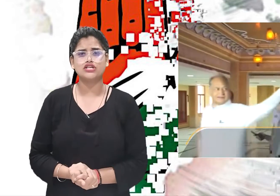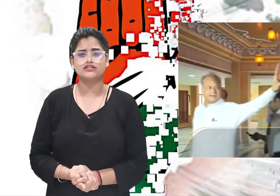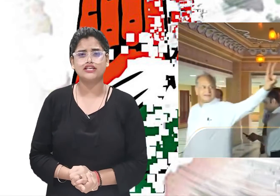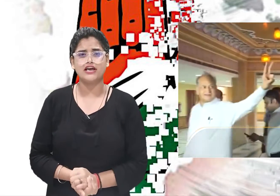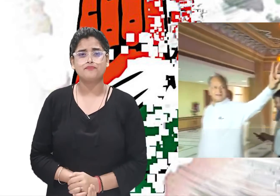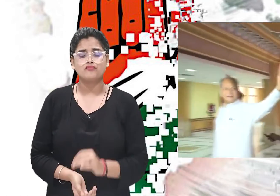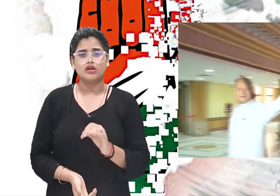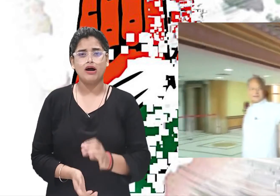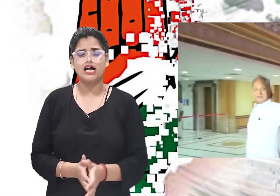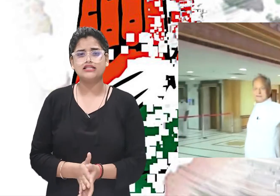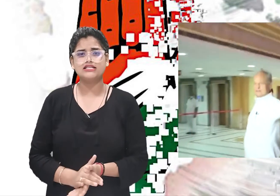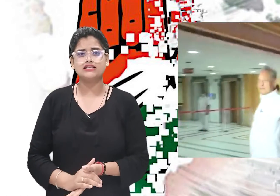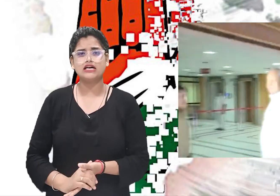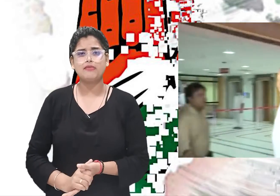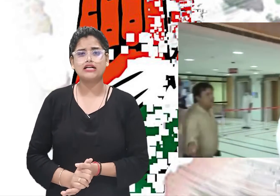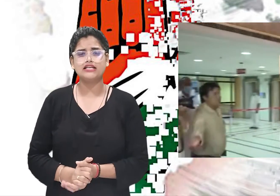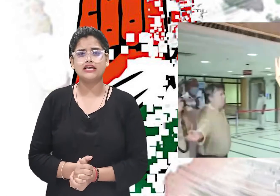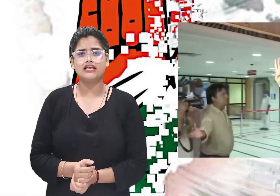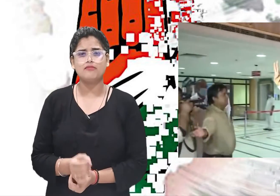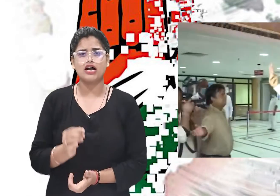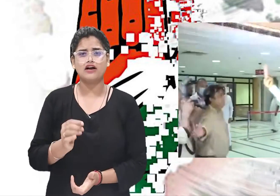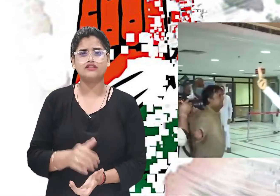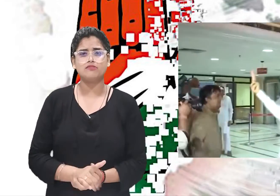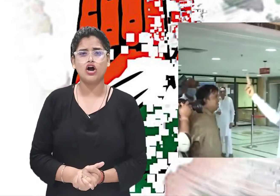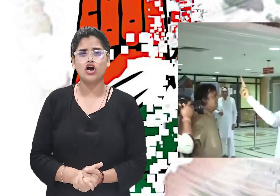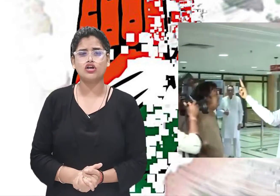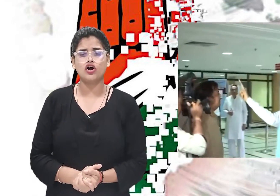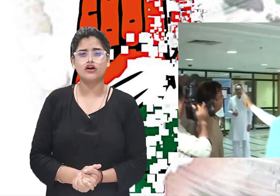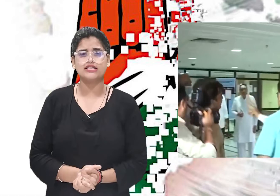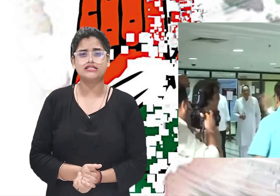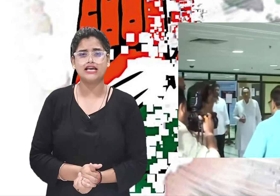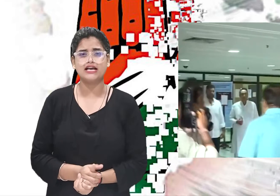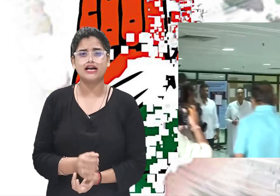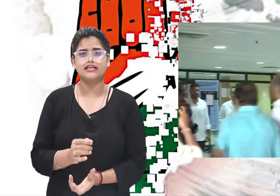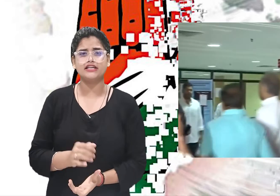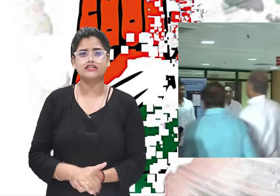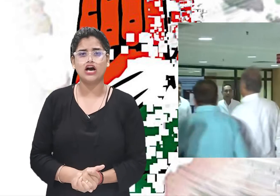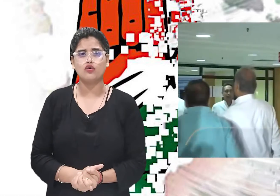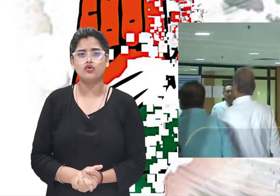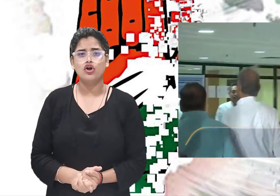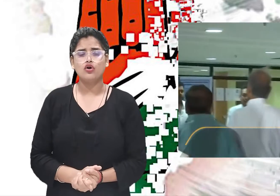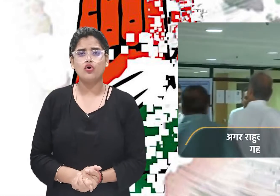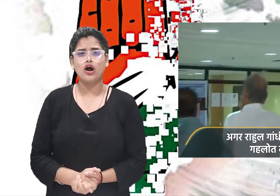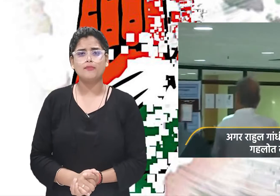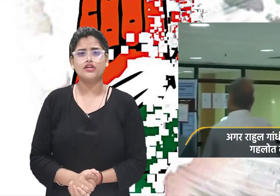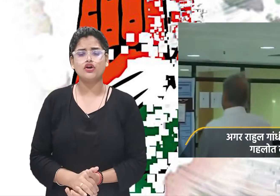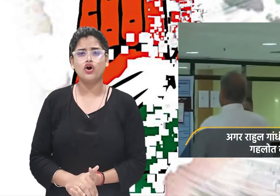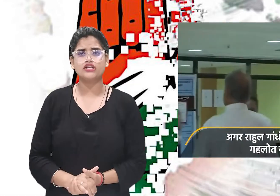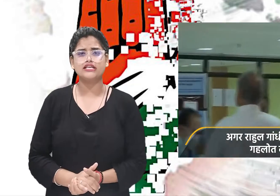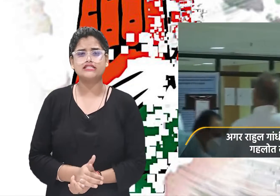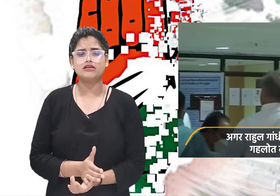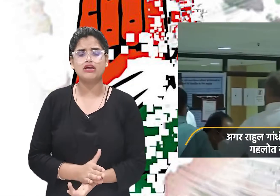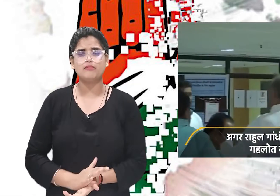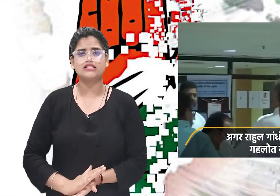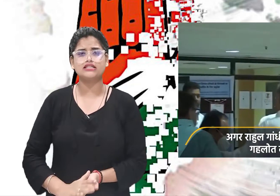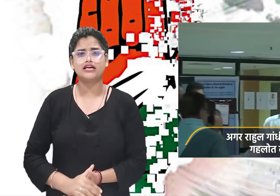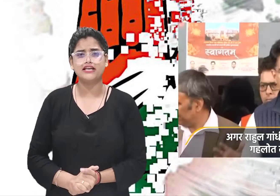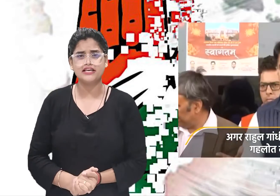हो सकती है भारतीय जनता पार्टी के लिए भगवती माहौल कांग्रेस के कई नेताओं को अपनी ओर खींचने में मदद करेगी